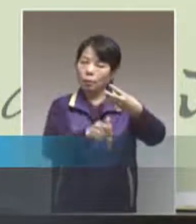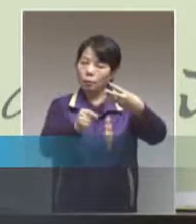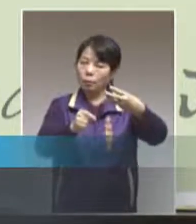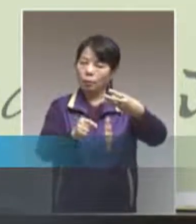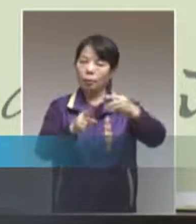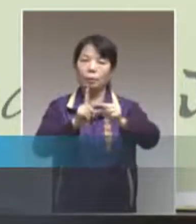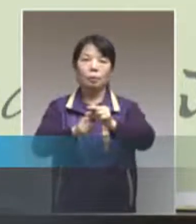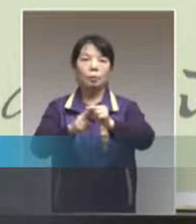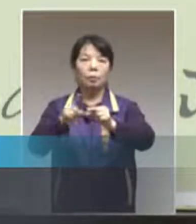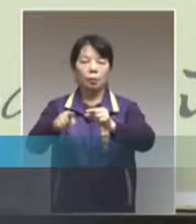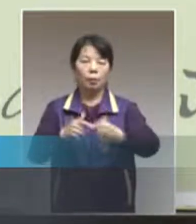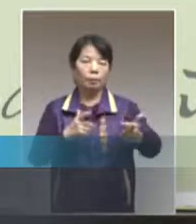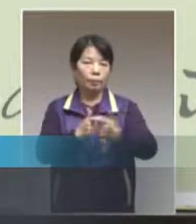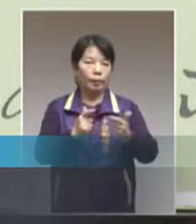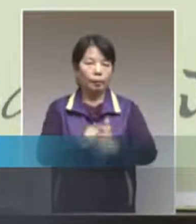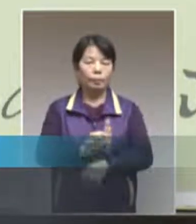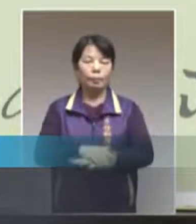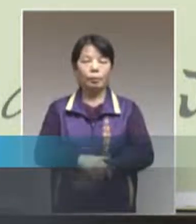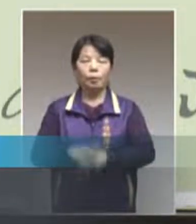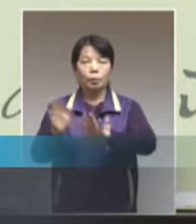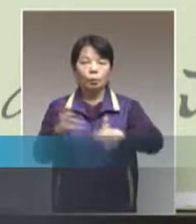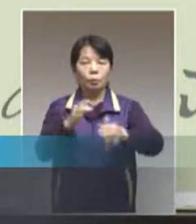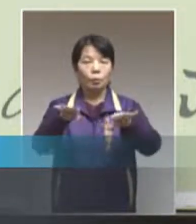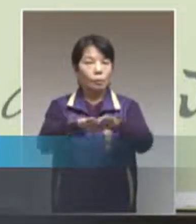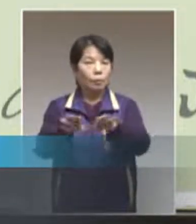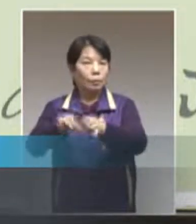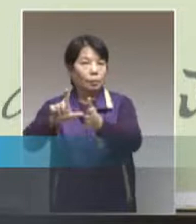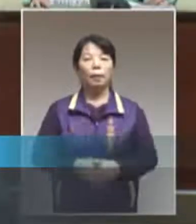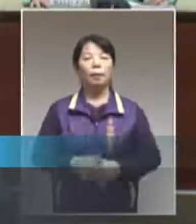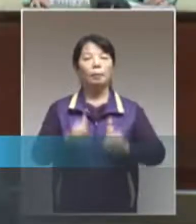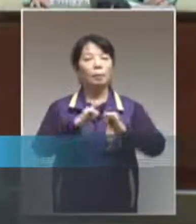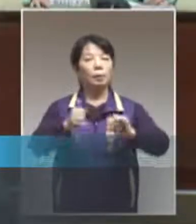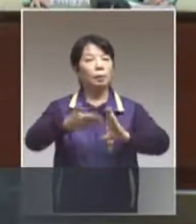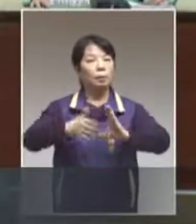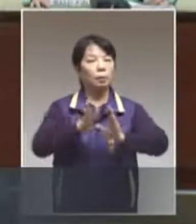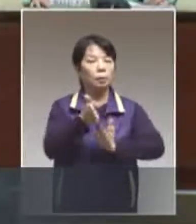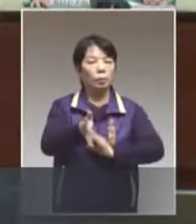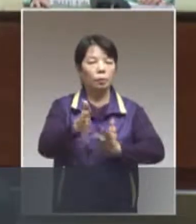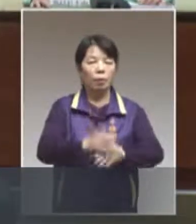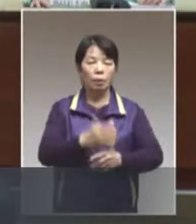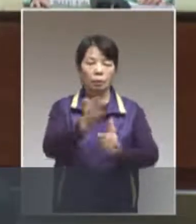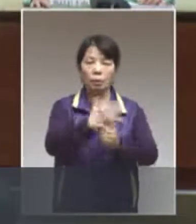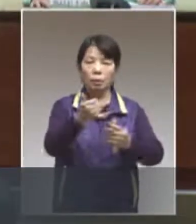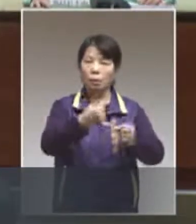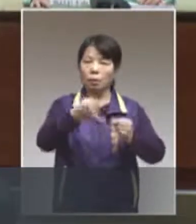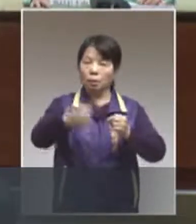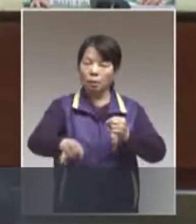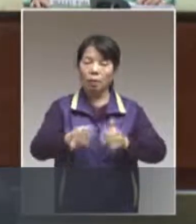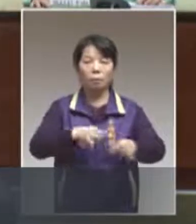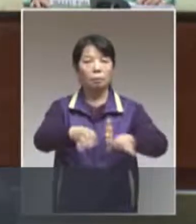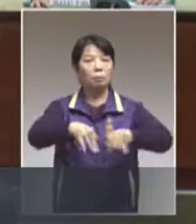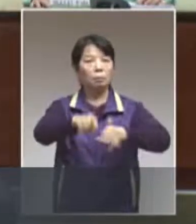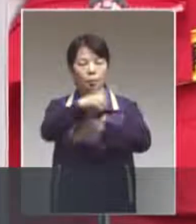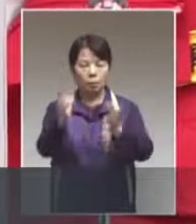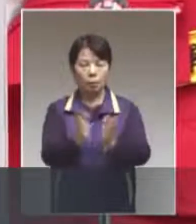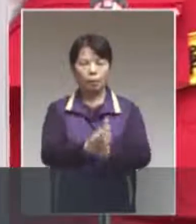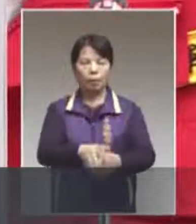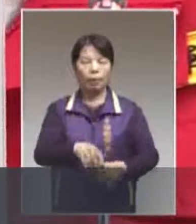的春假的期间，那欢迎大家到旗津旅游。 市长陈其迈宣布，因应旗津区埔塞无新确诊，